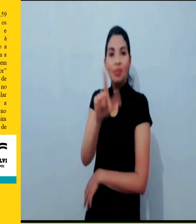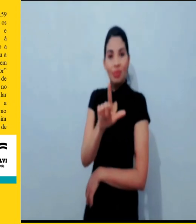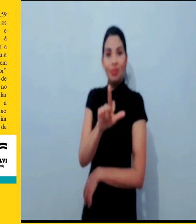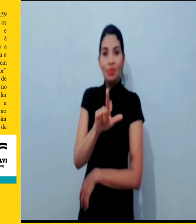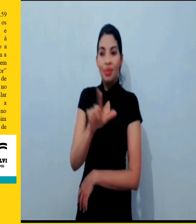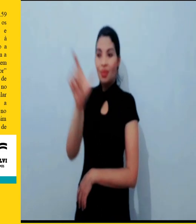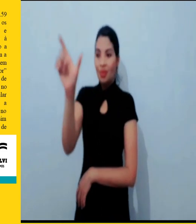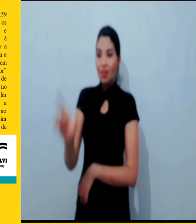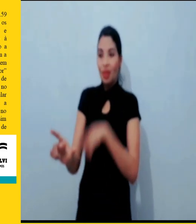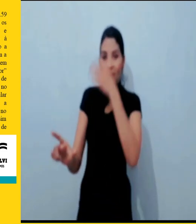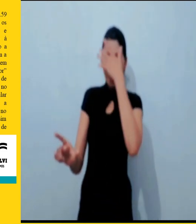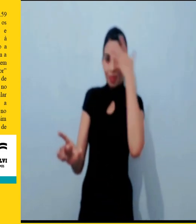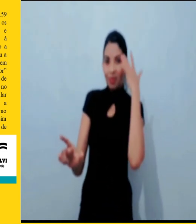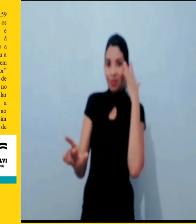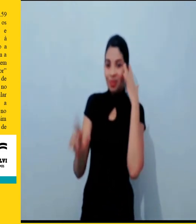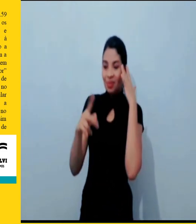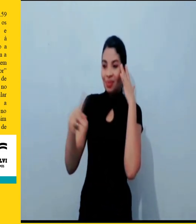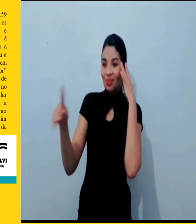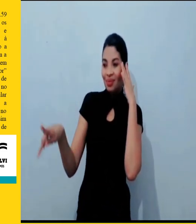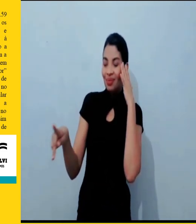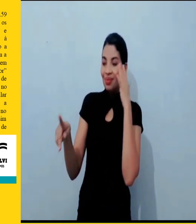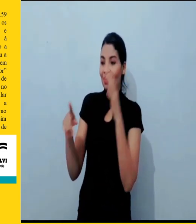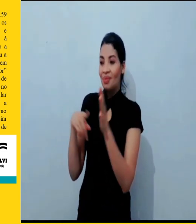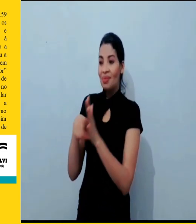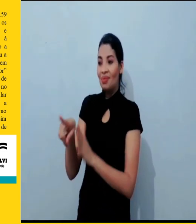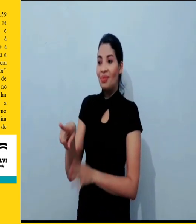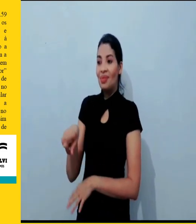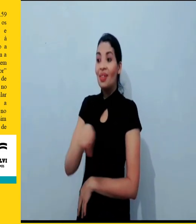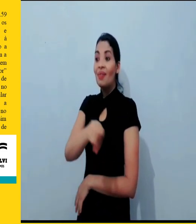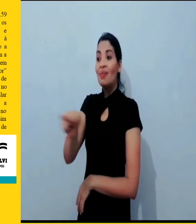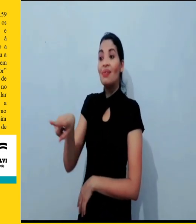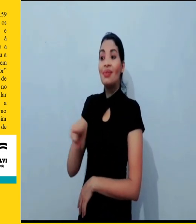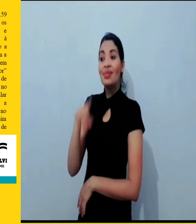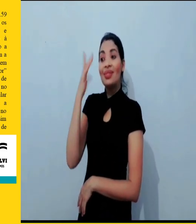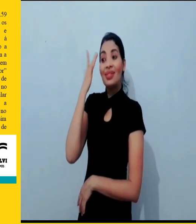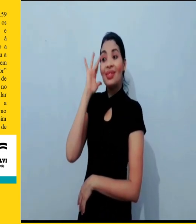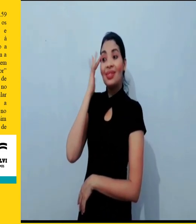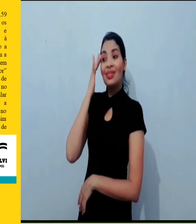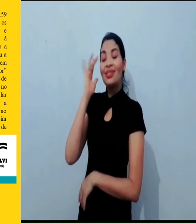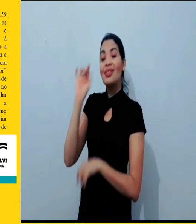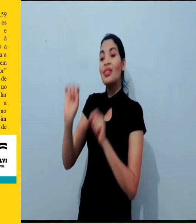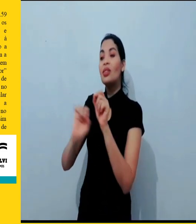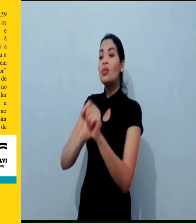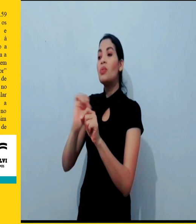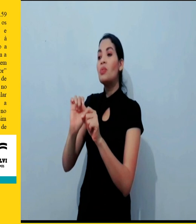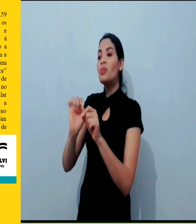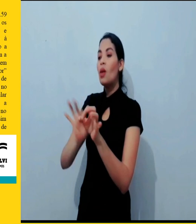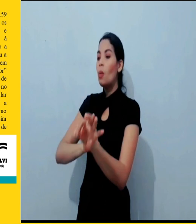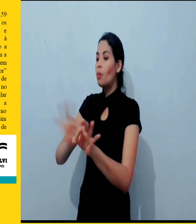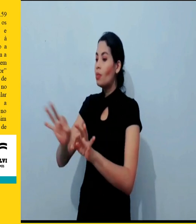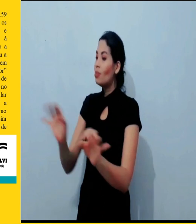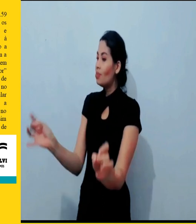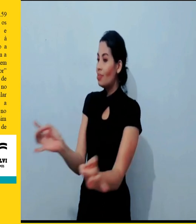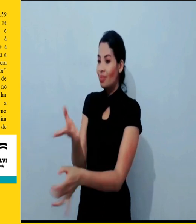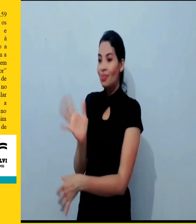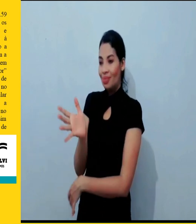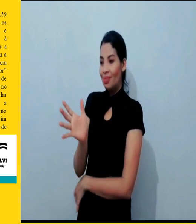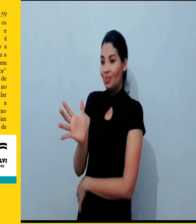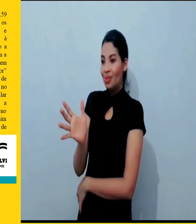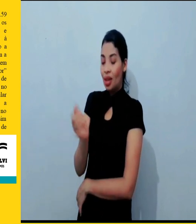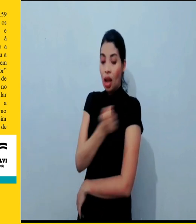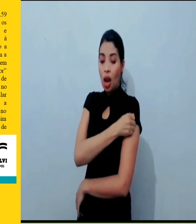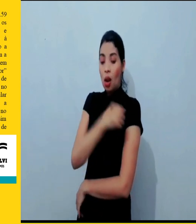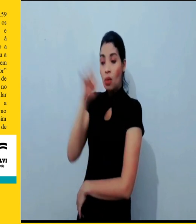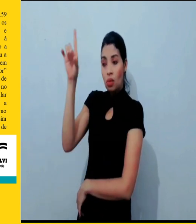A outra pergunta direcionada aos professores foi: você se acha preparado ou preparada